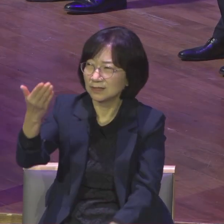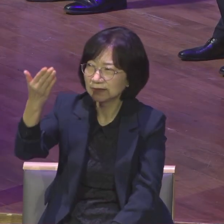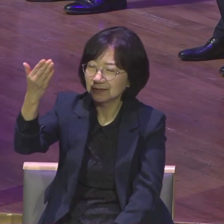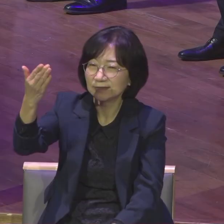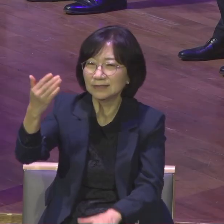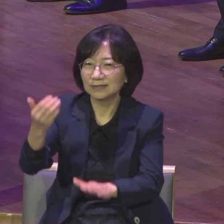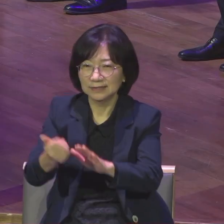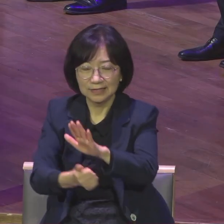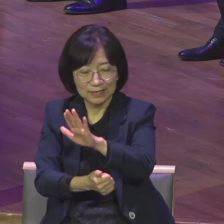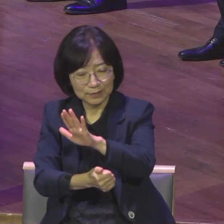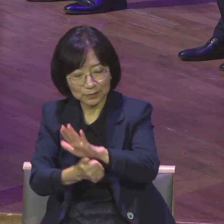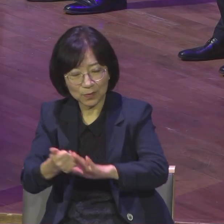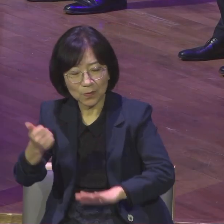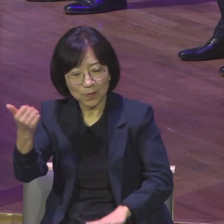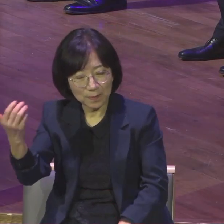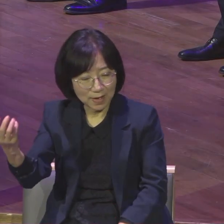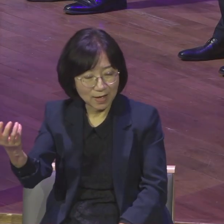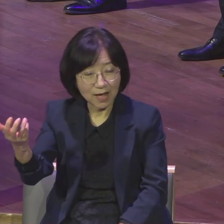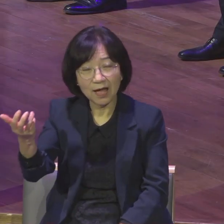끝까지 그를